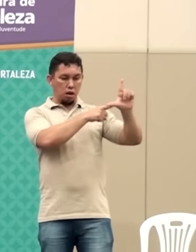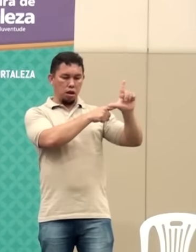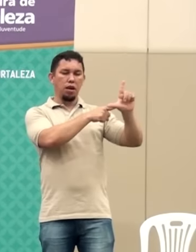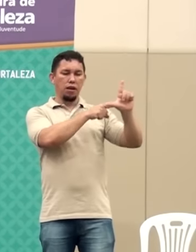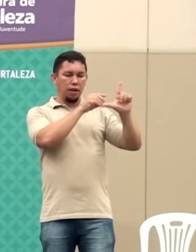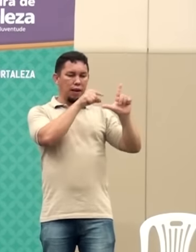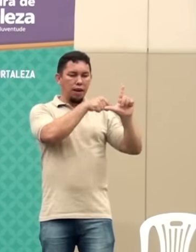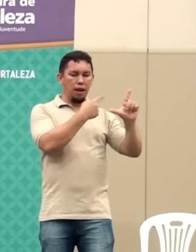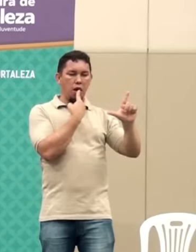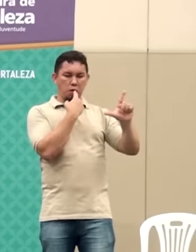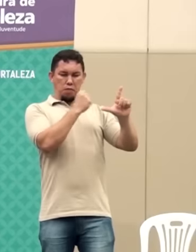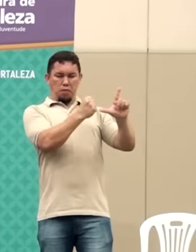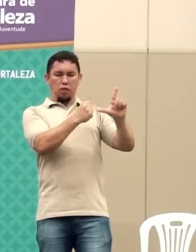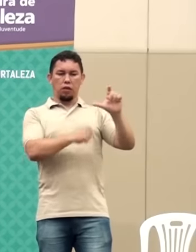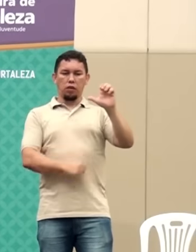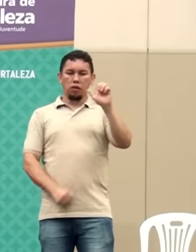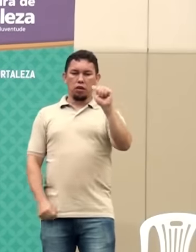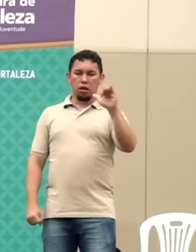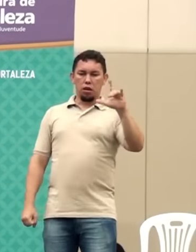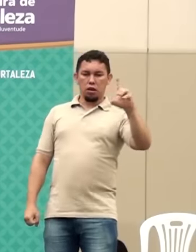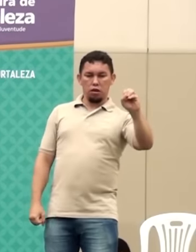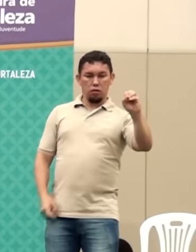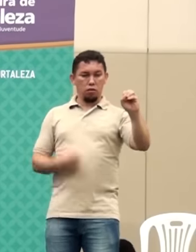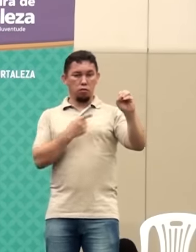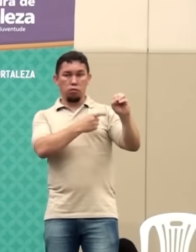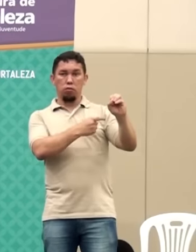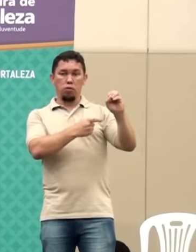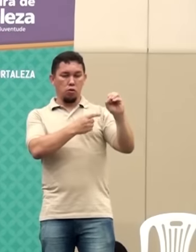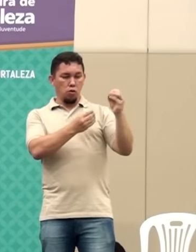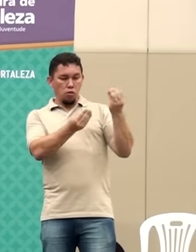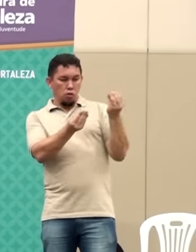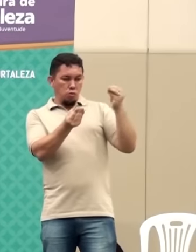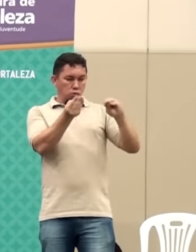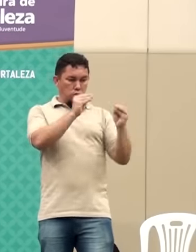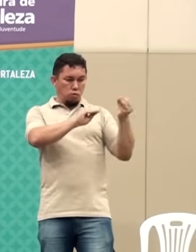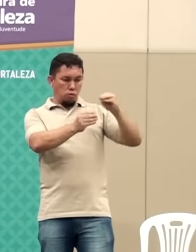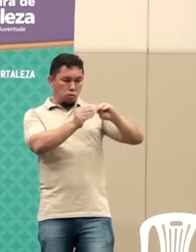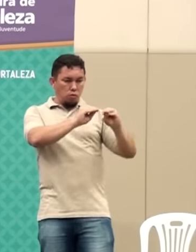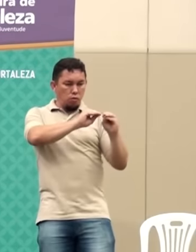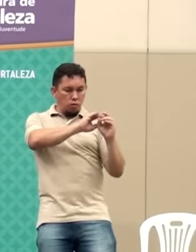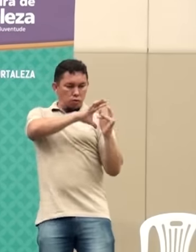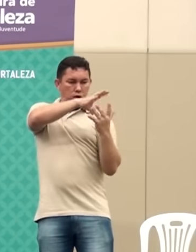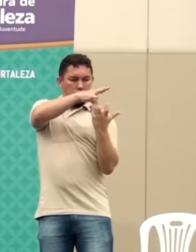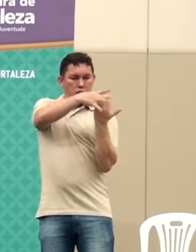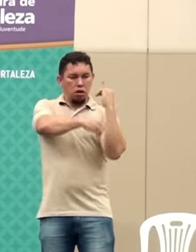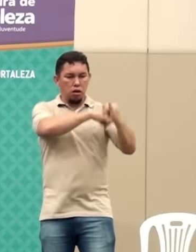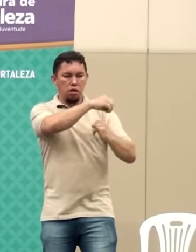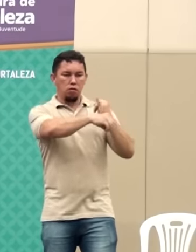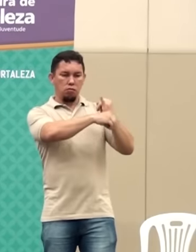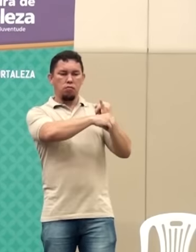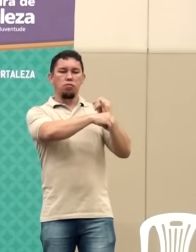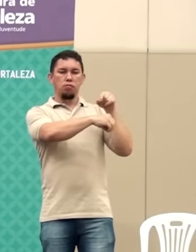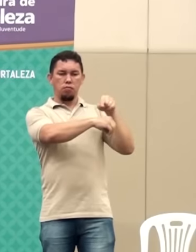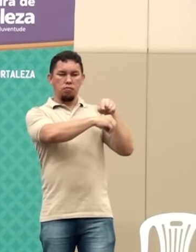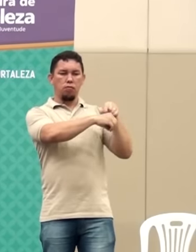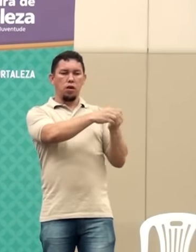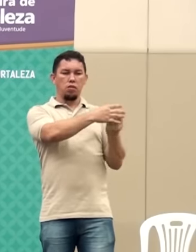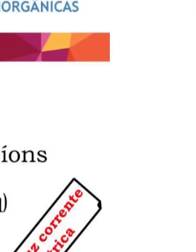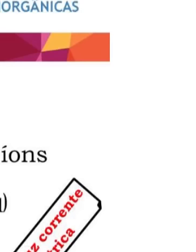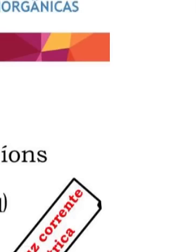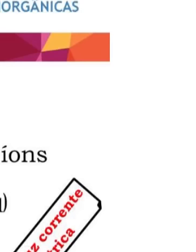informação de que os ácidos são compostos que vão sofrer ionização, esse processo de formação de